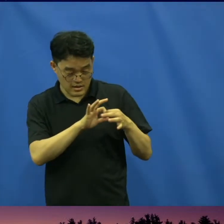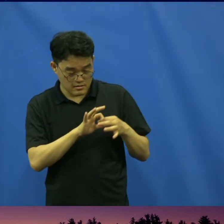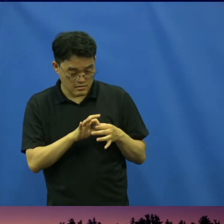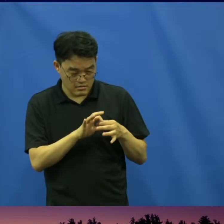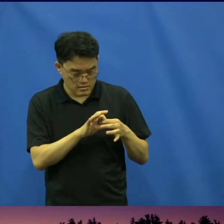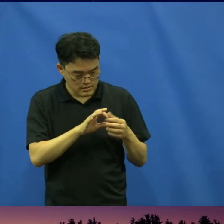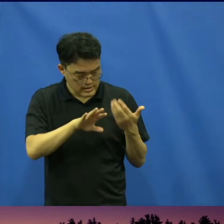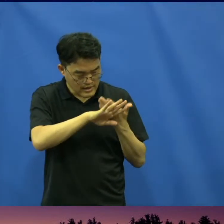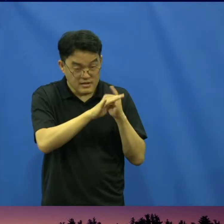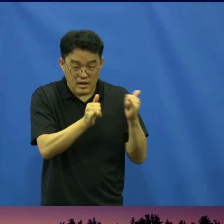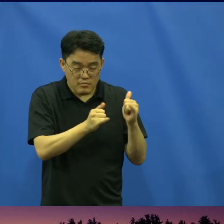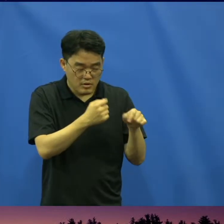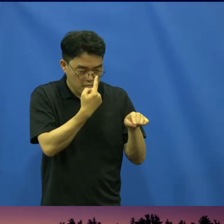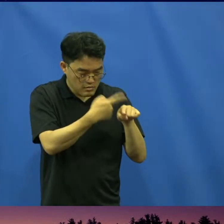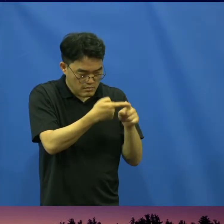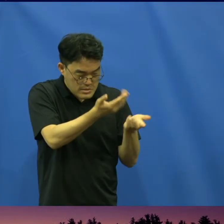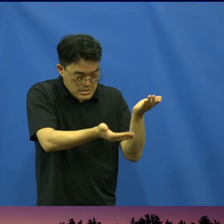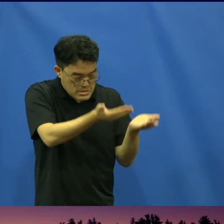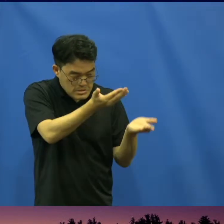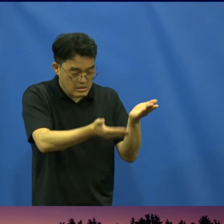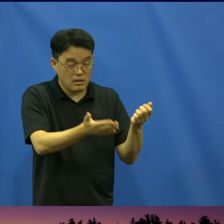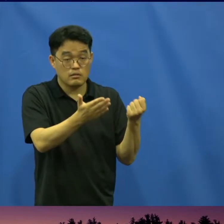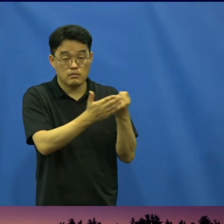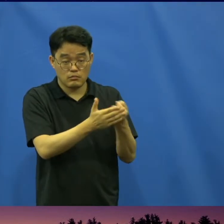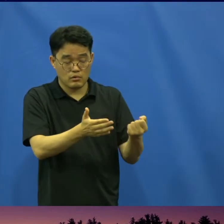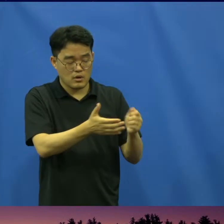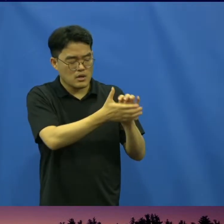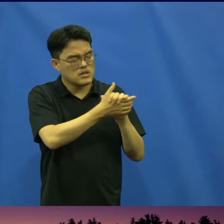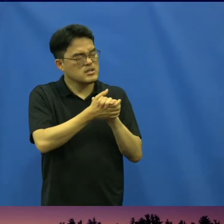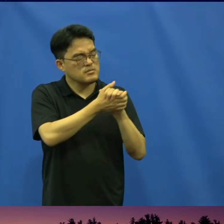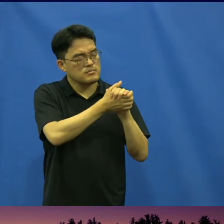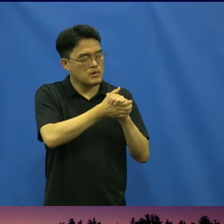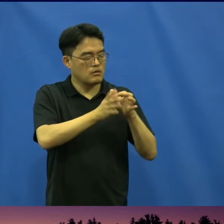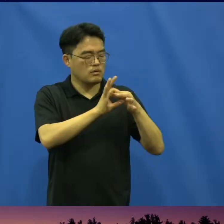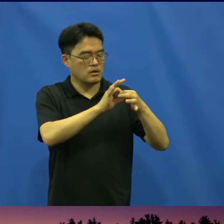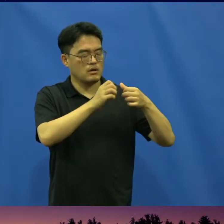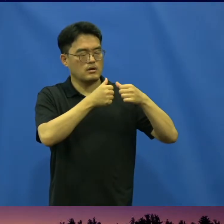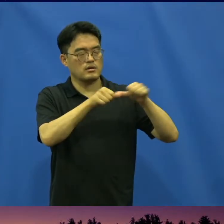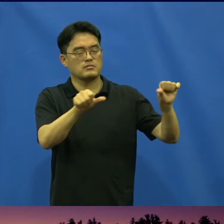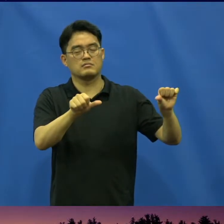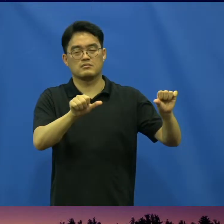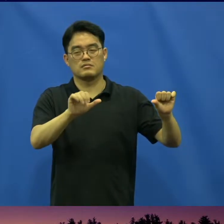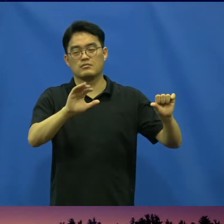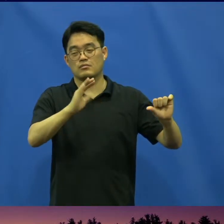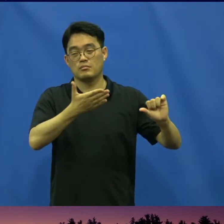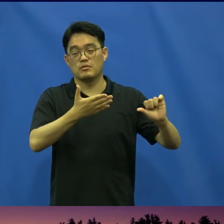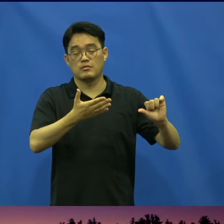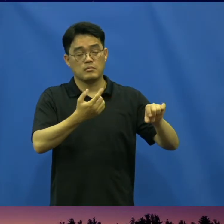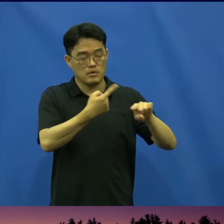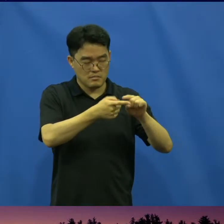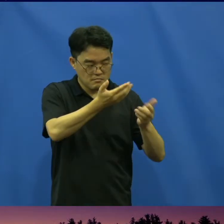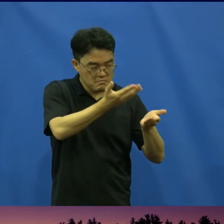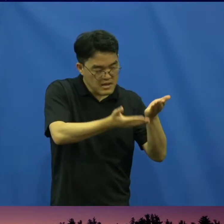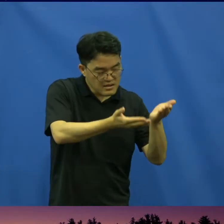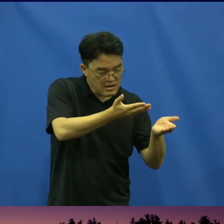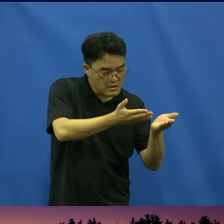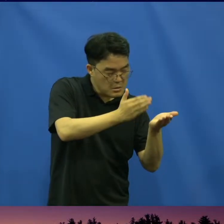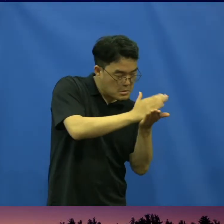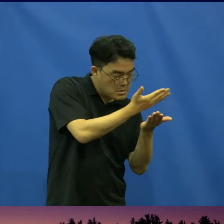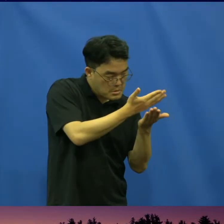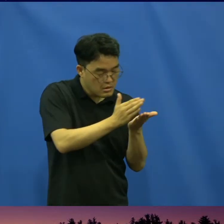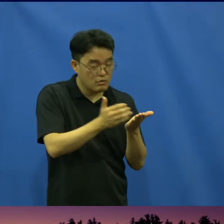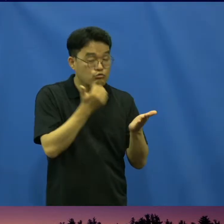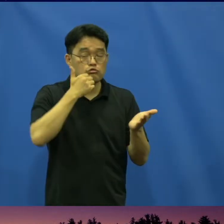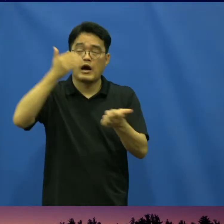버렸어요. 여러분, 선악을 분별하는 것은 하나님이 하시는 일이에요. 판단은 하나님의 몫이에요. 심판은 하나님이 하세요. 우리